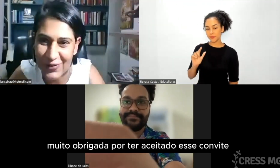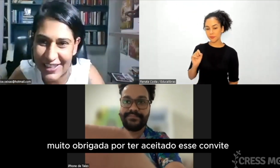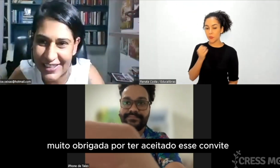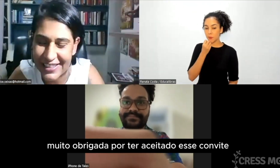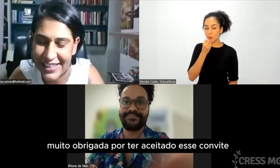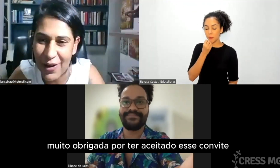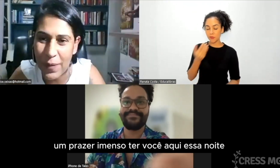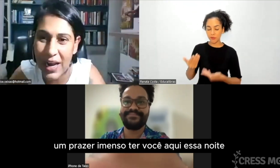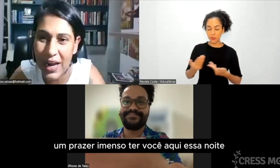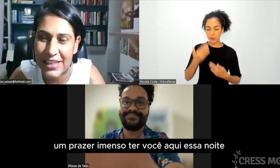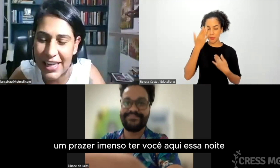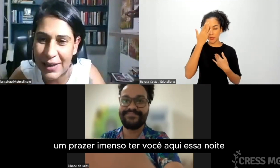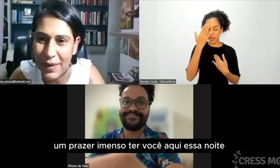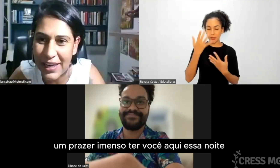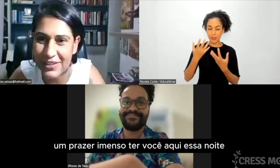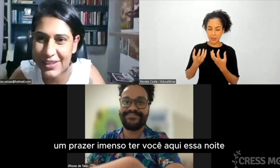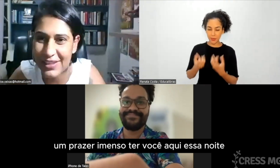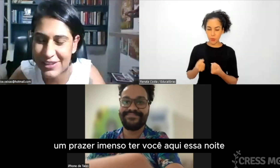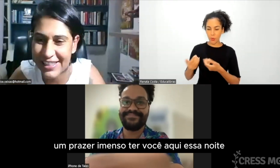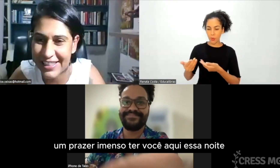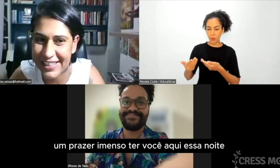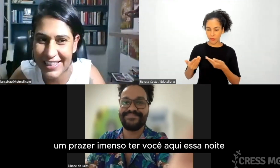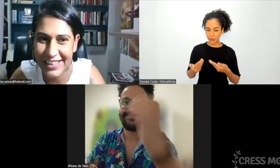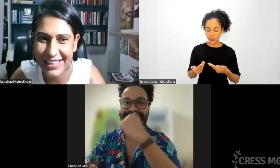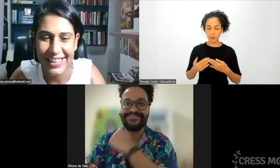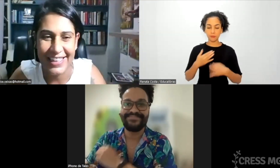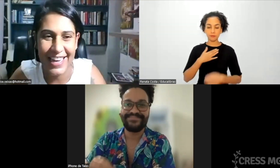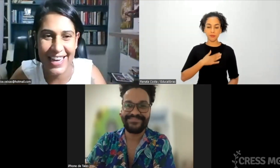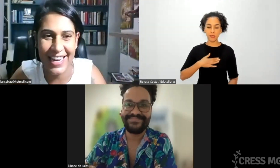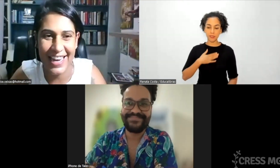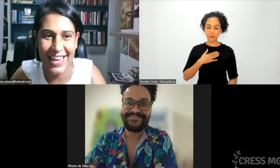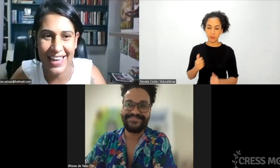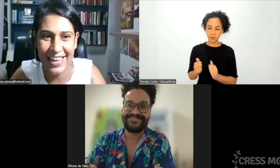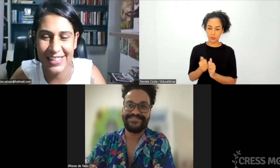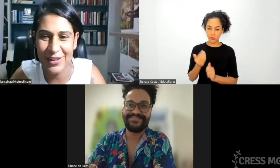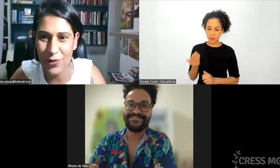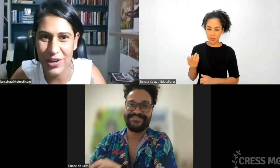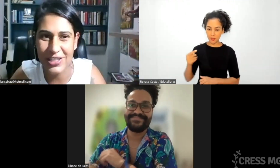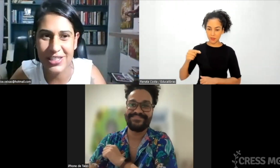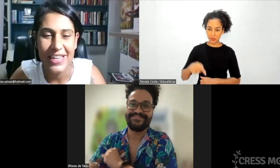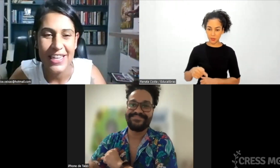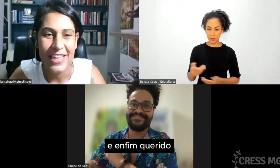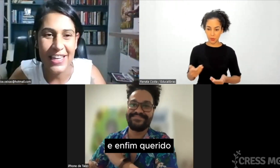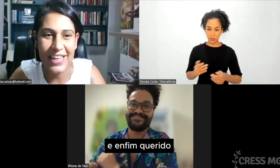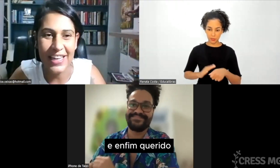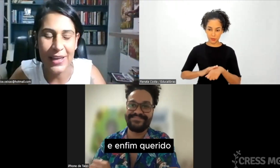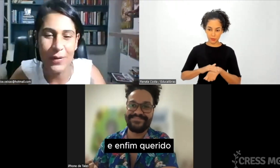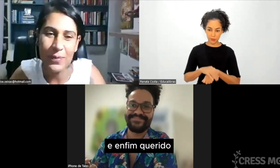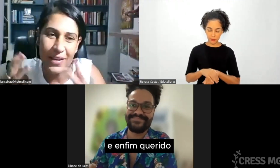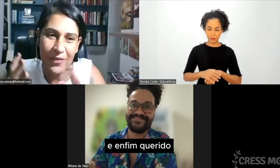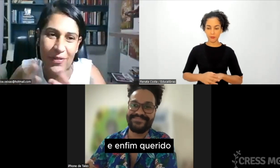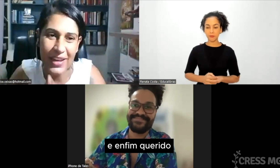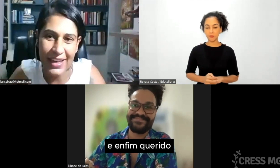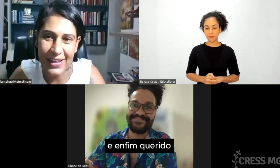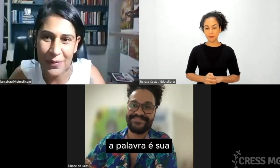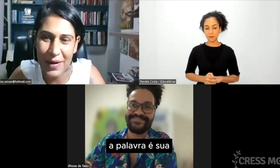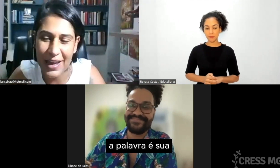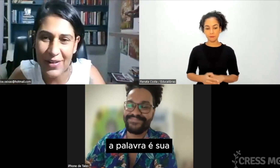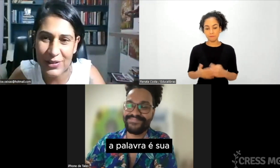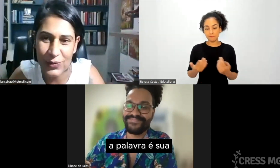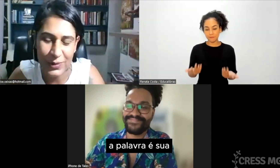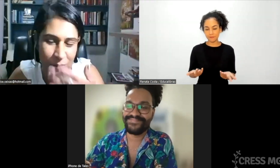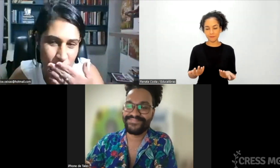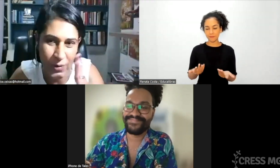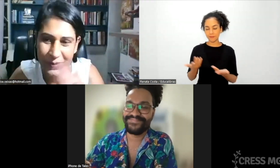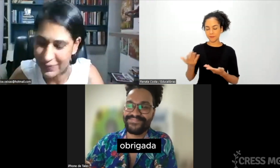esse convite. É um prazer imenso ter você aqui, essa noite. E, enfim, querido, a